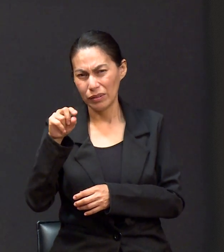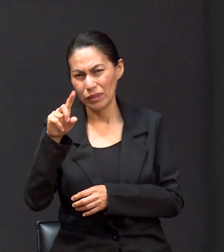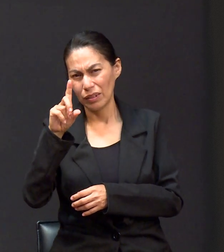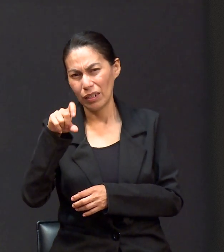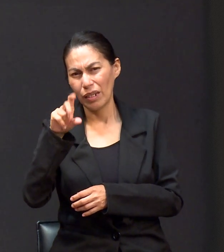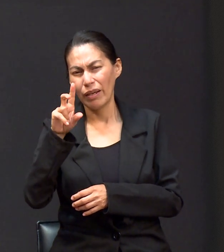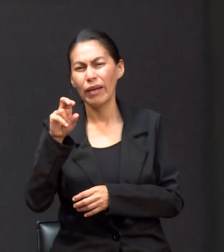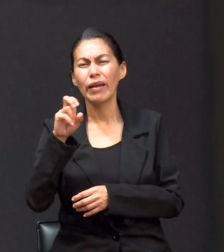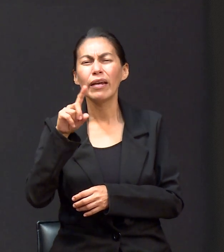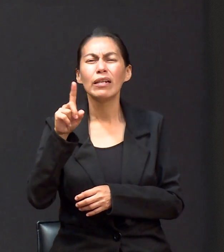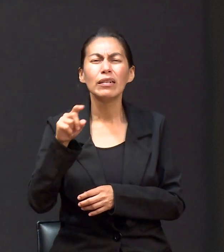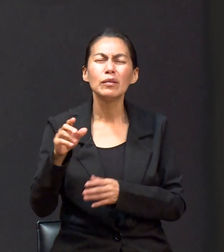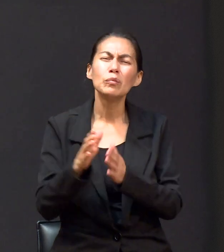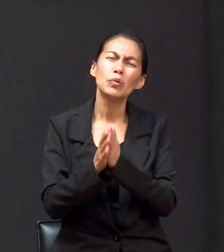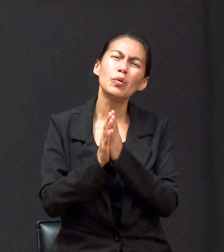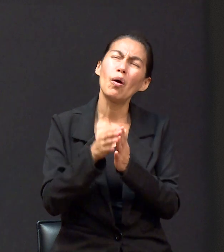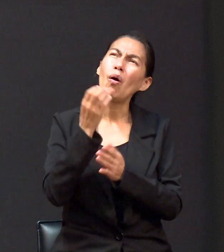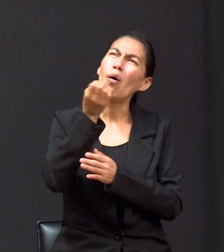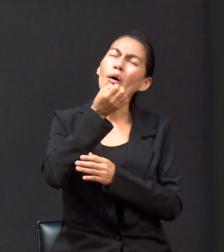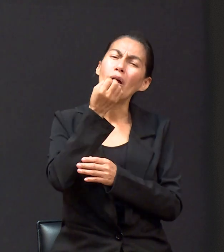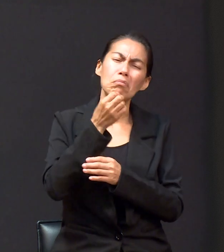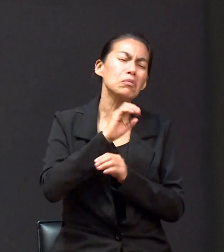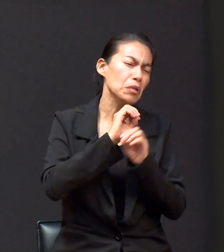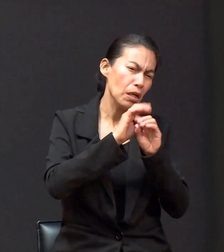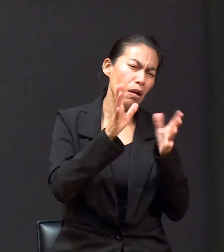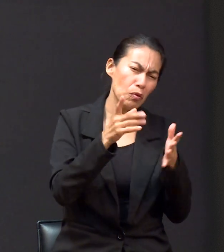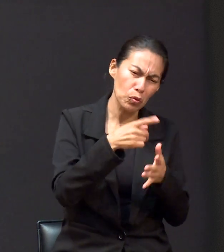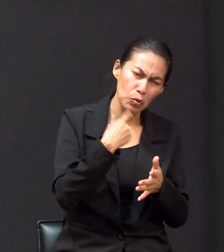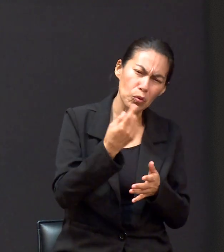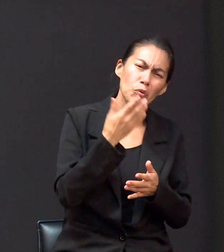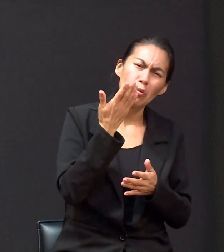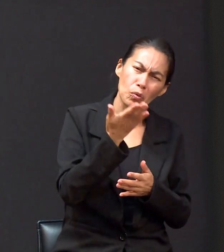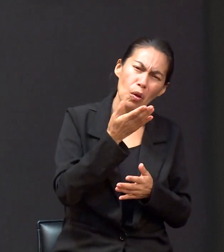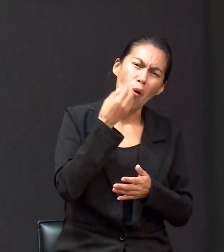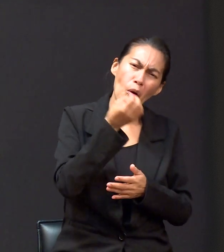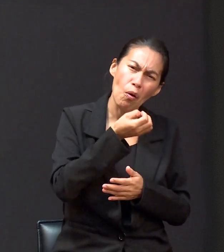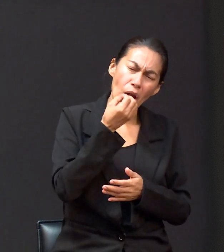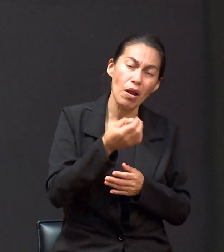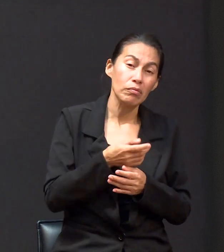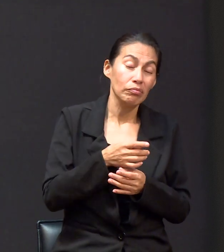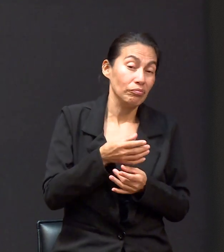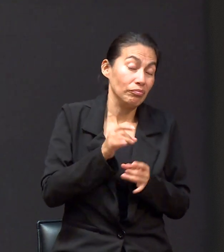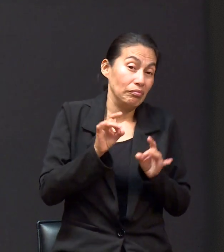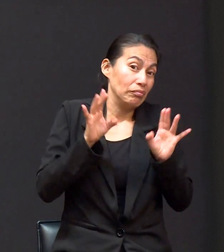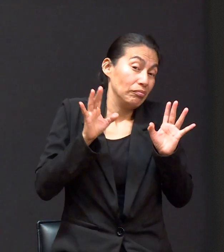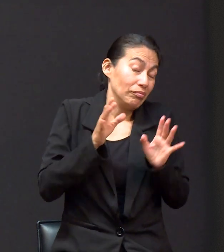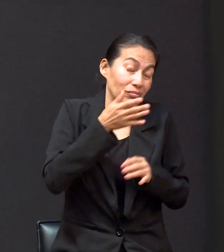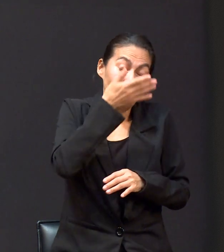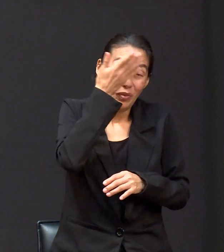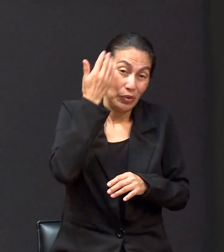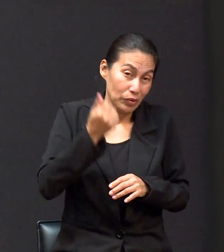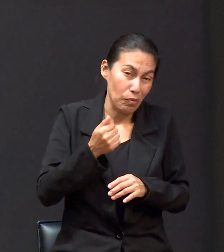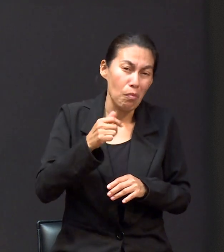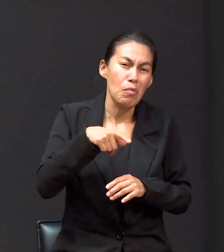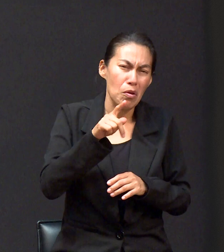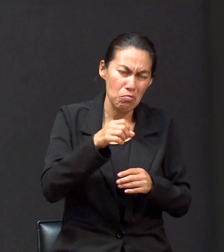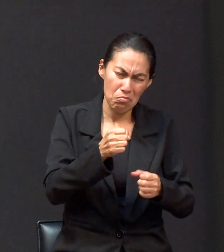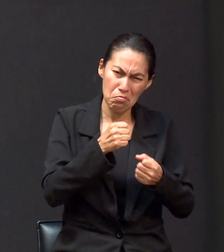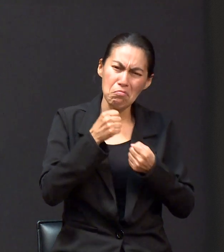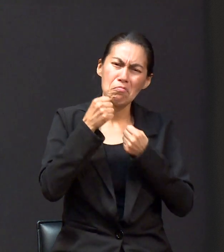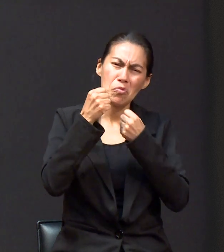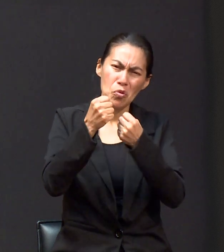Sara, por este pedido, por tu mami, para que Dios actúe. No sabemos qué situación